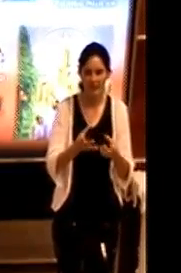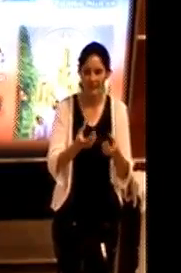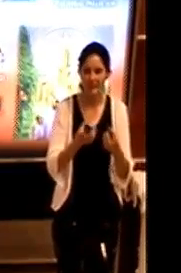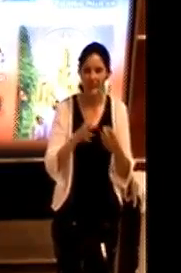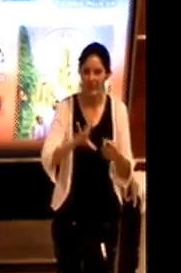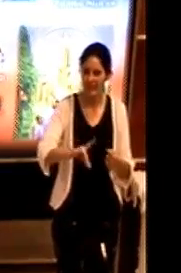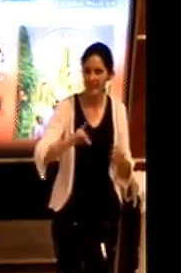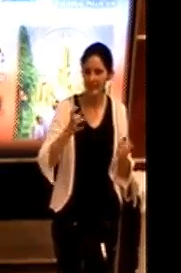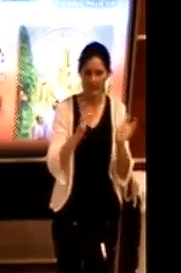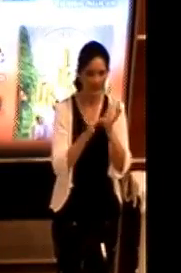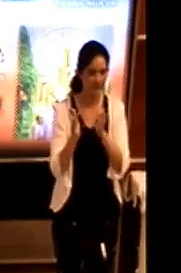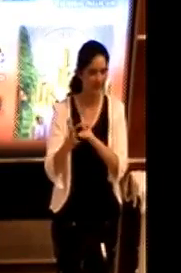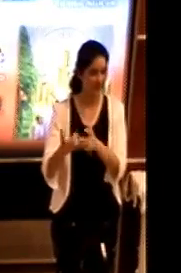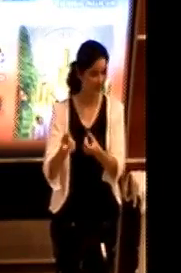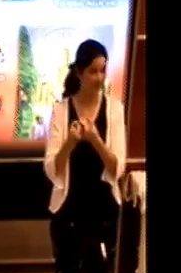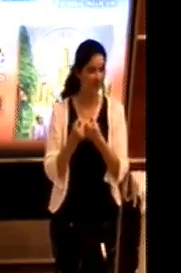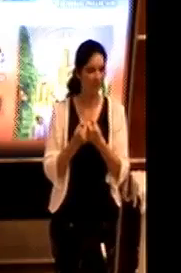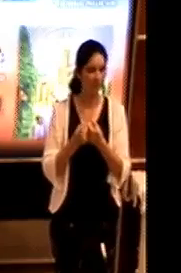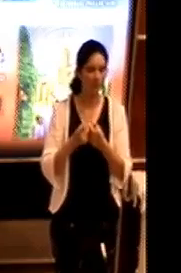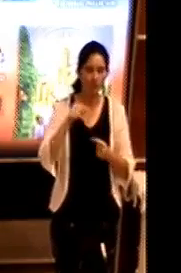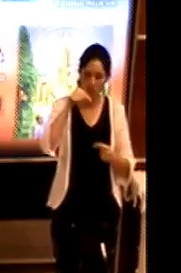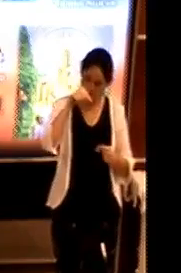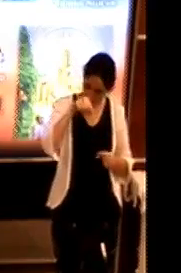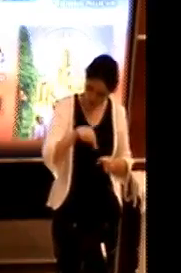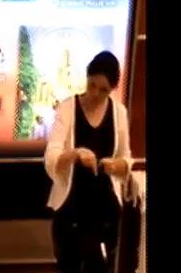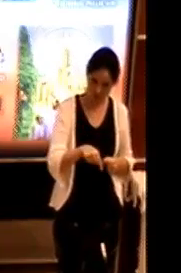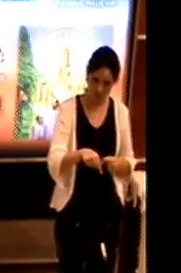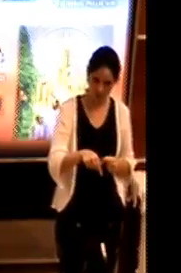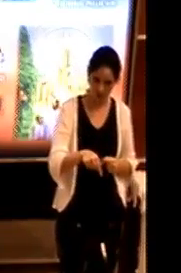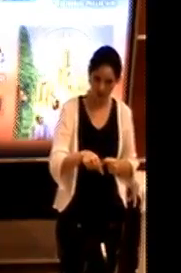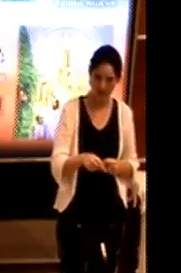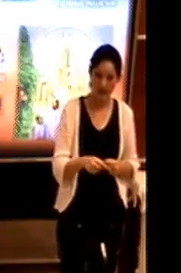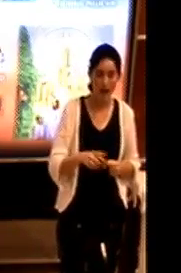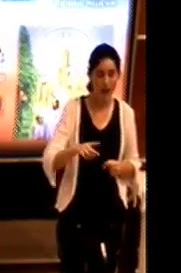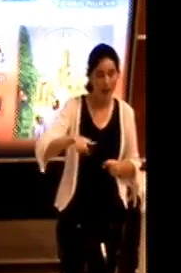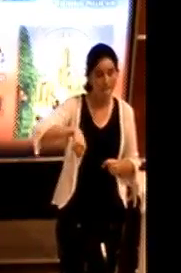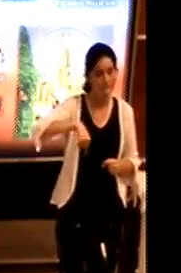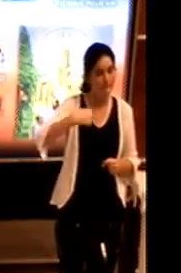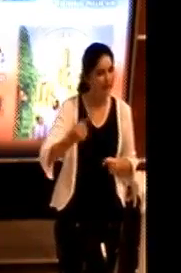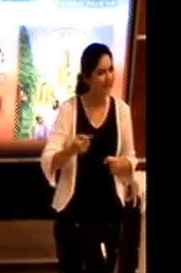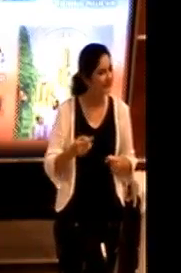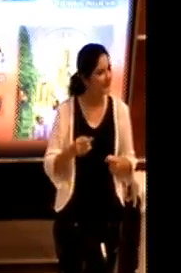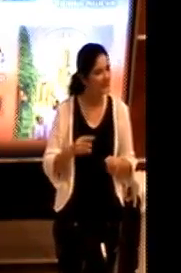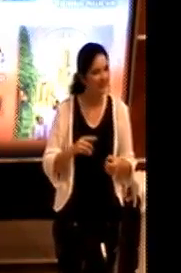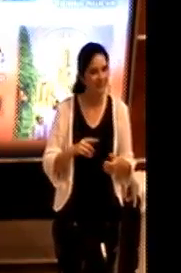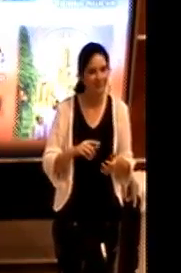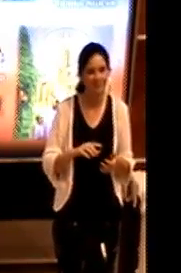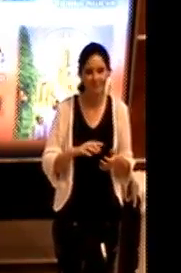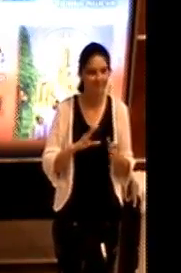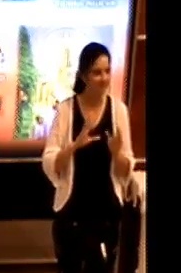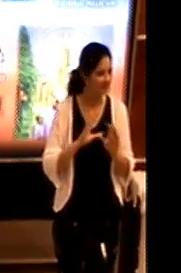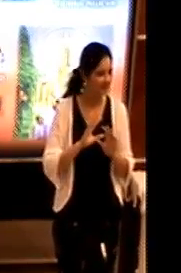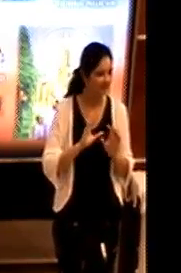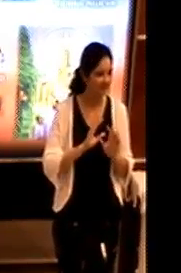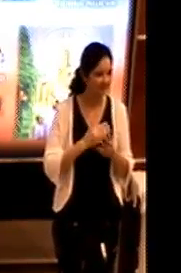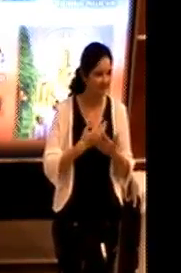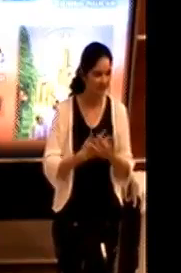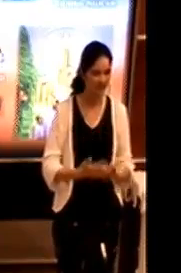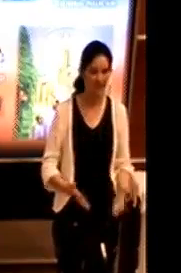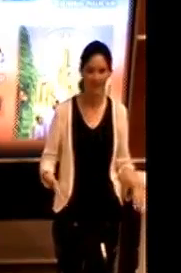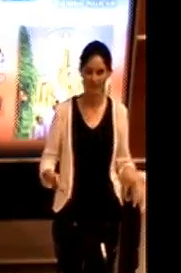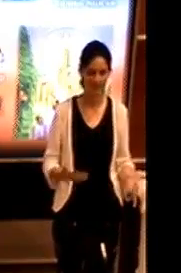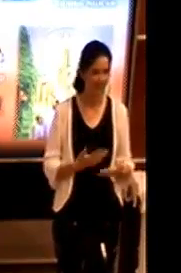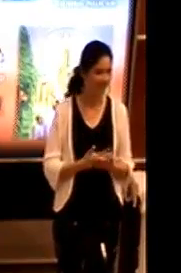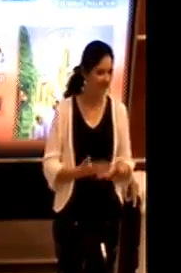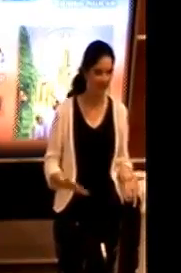Hoy, hoy es el día aceptable, ¿verdad? Mañana es tarde, lo que dice el Señor, y es tarde para siempre. Ahora